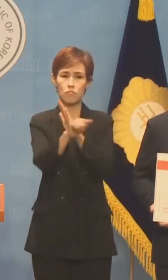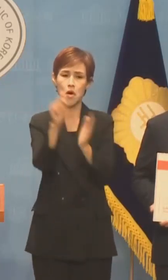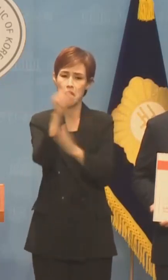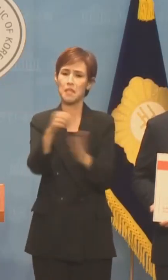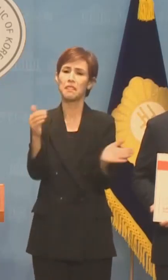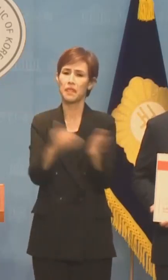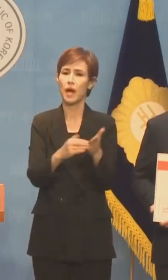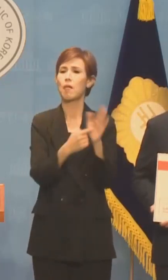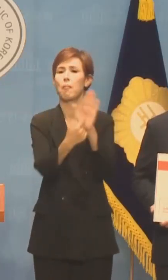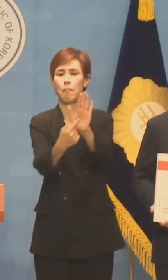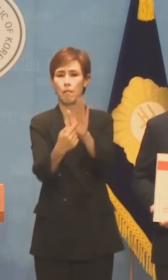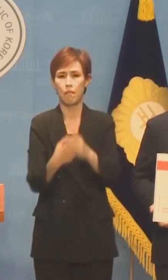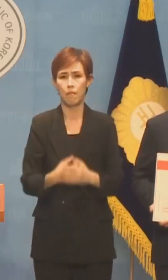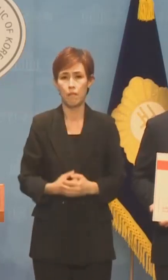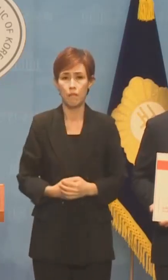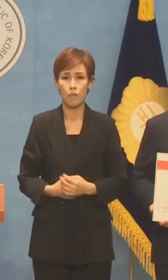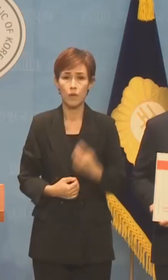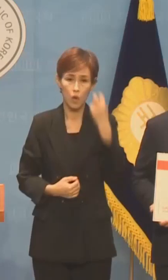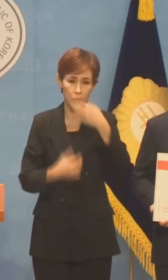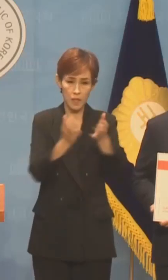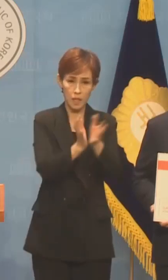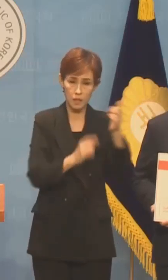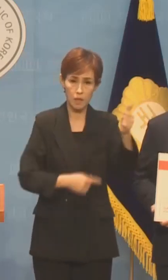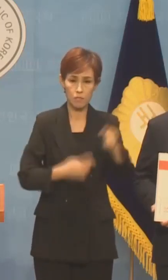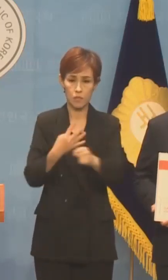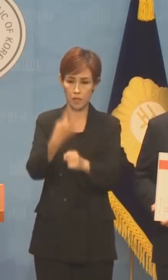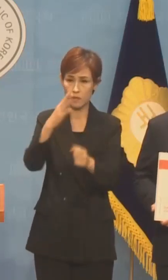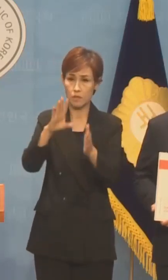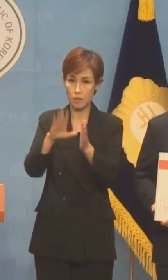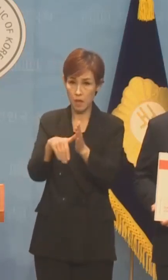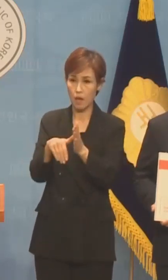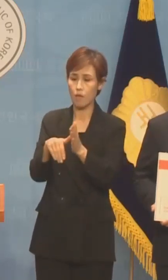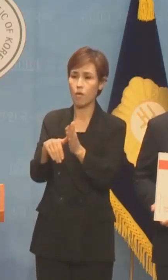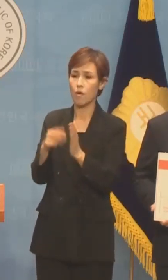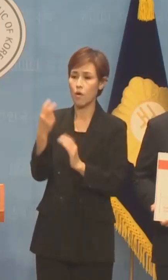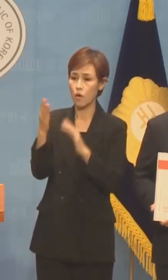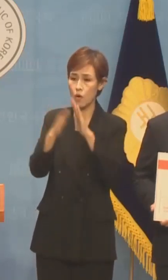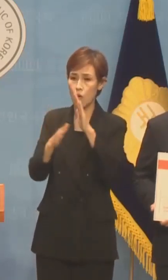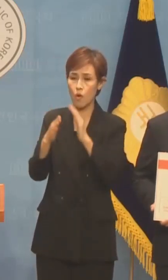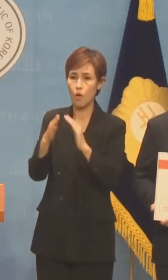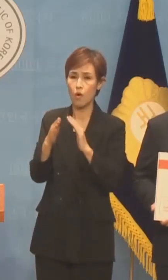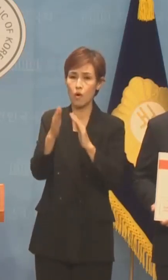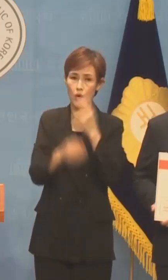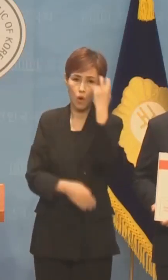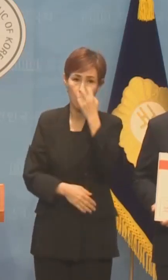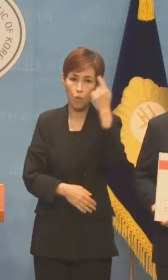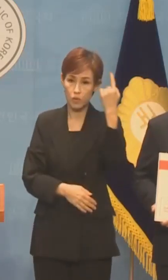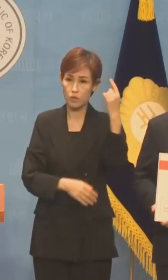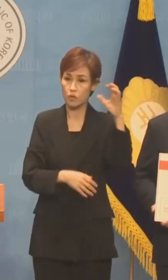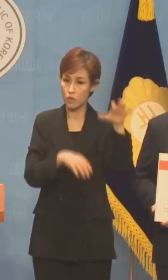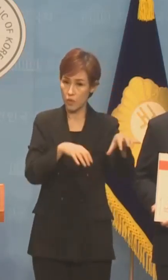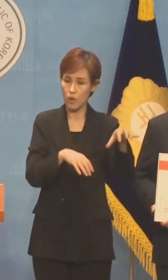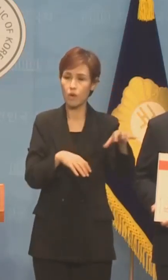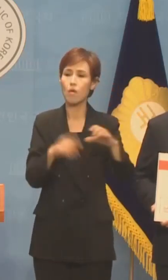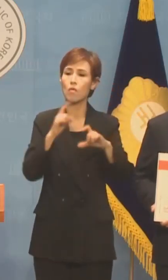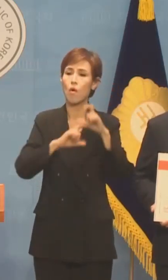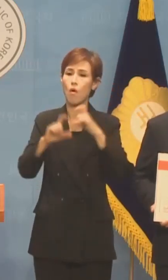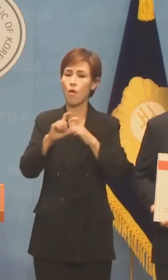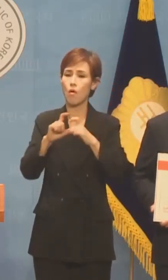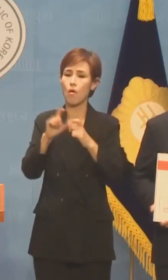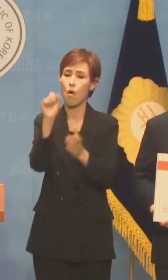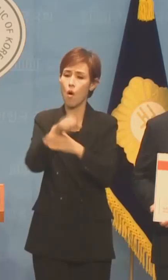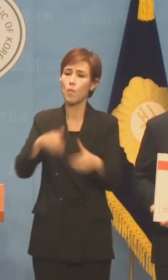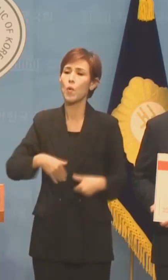공지했습니다. 경비단장이 이미 16시에 경호처에 추가적인 출입 승인이 필요하다고